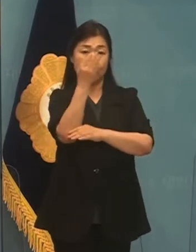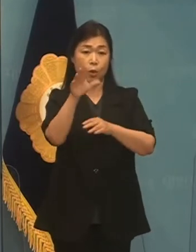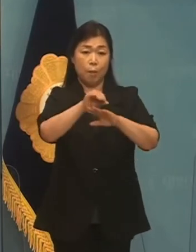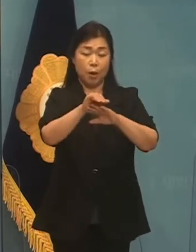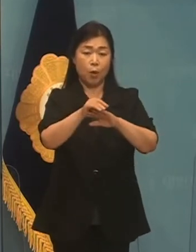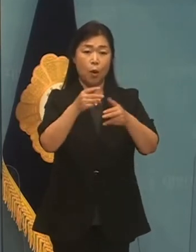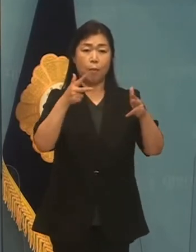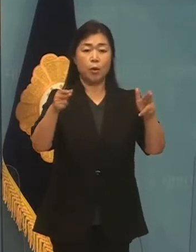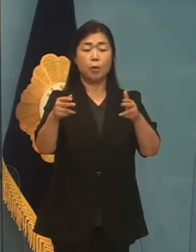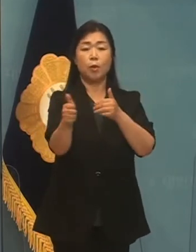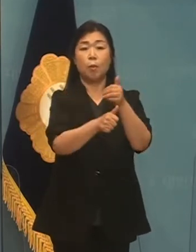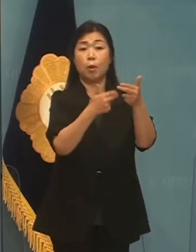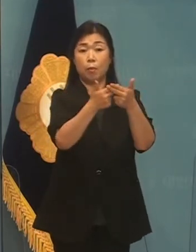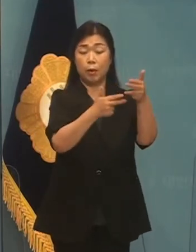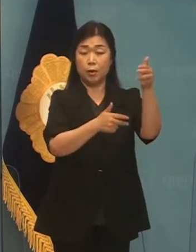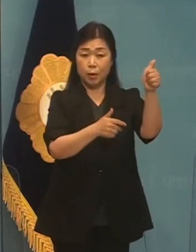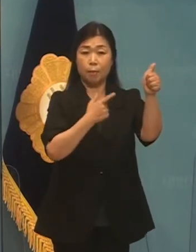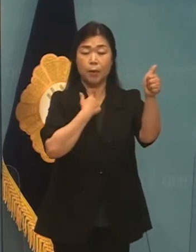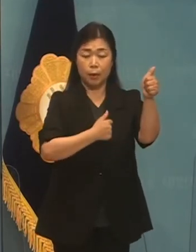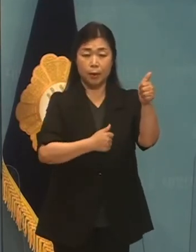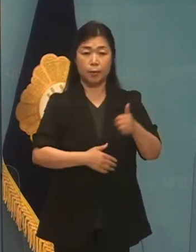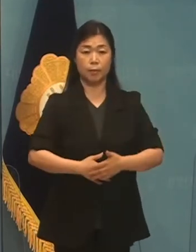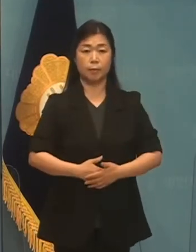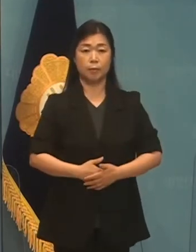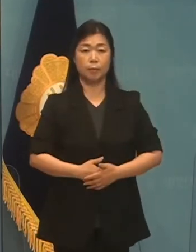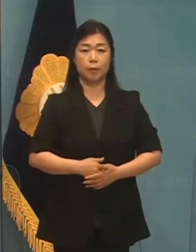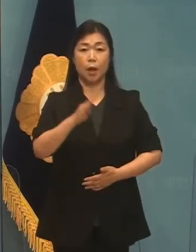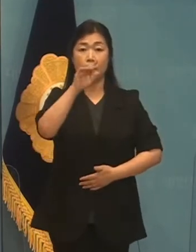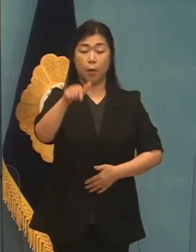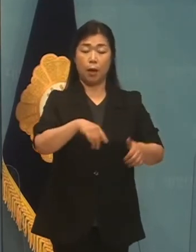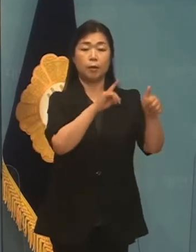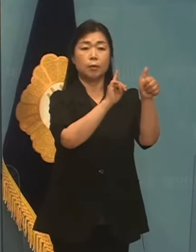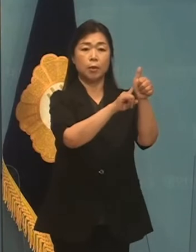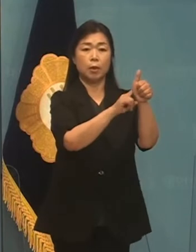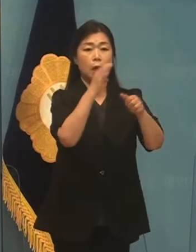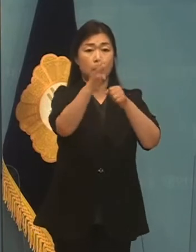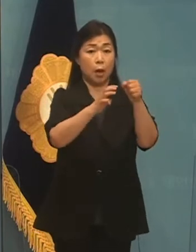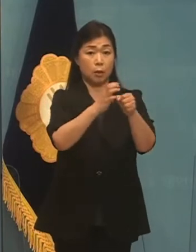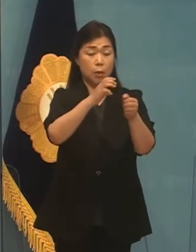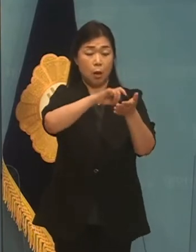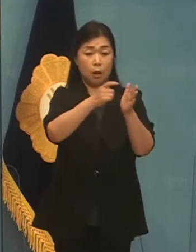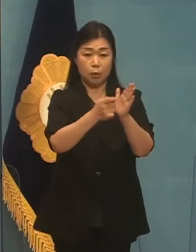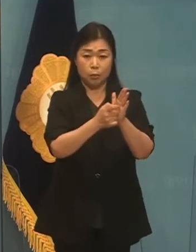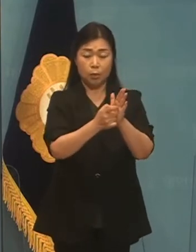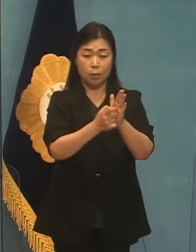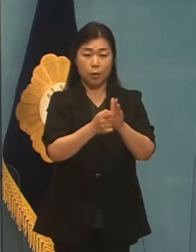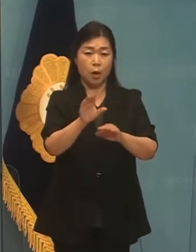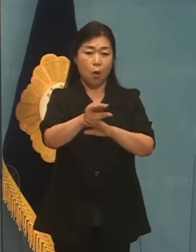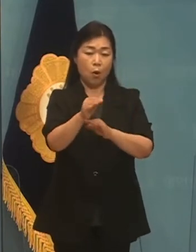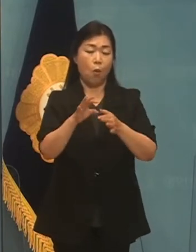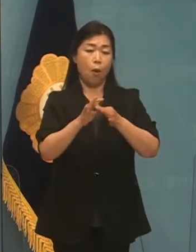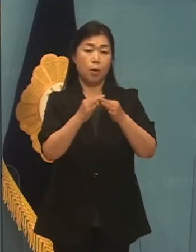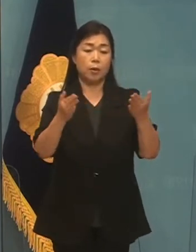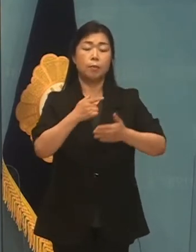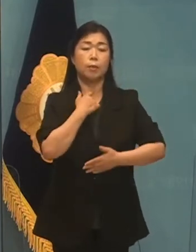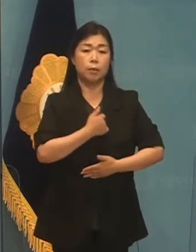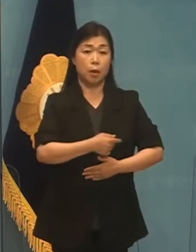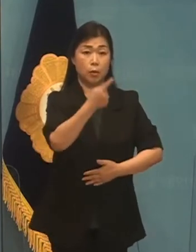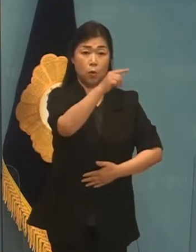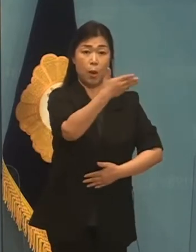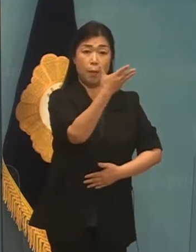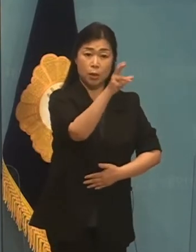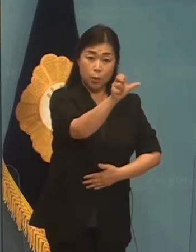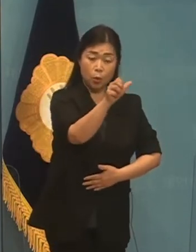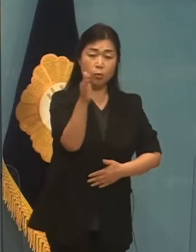한국신문방송편집인협회 회장을 지냈습니다. 박 상임고문은 40년 가까이 언론계에 몸담으면서 1985년부터